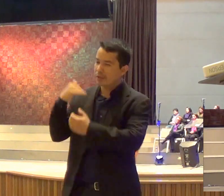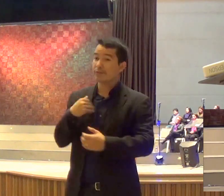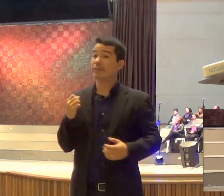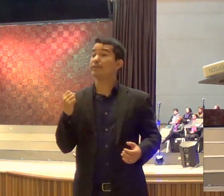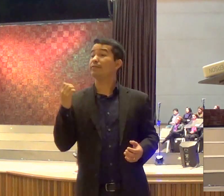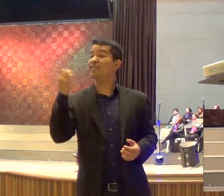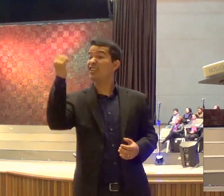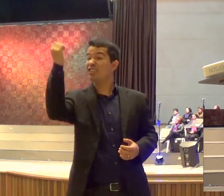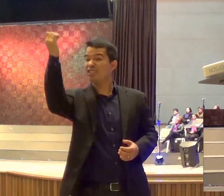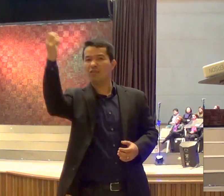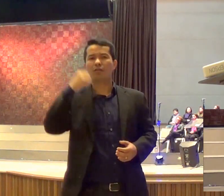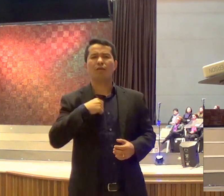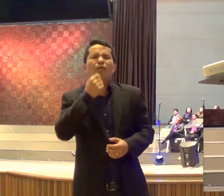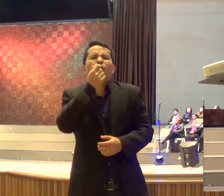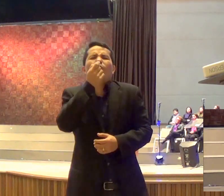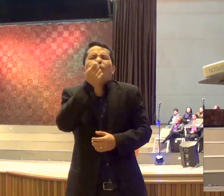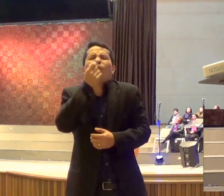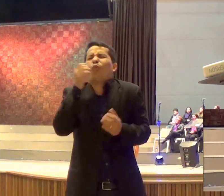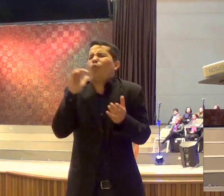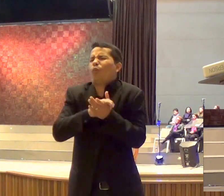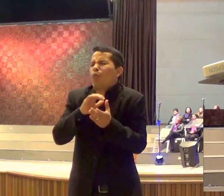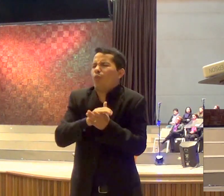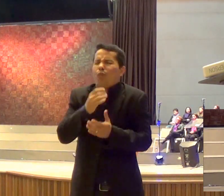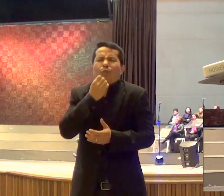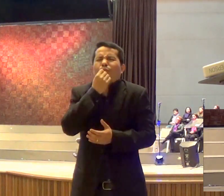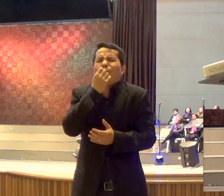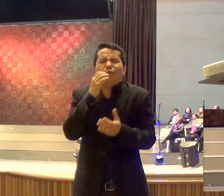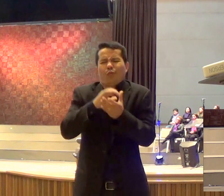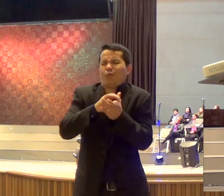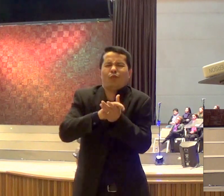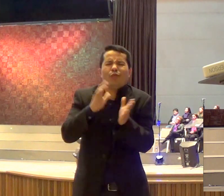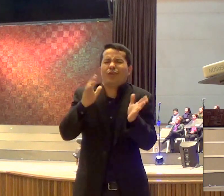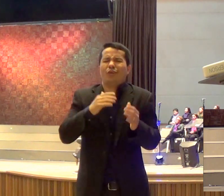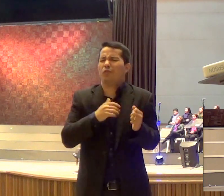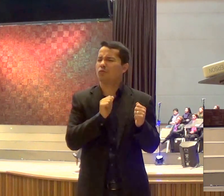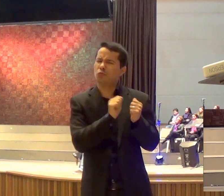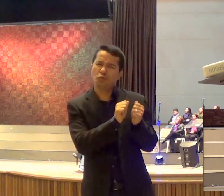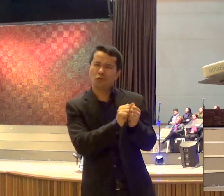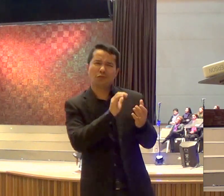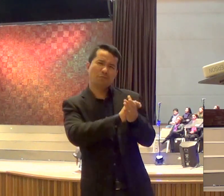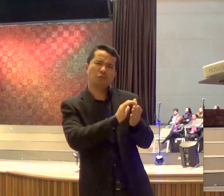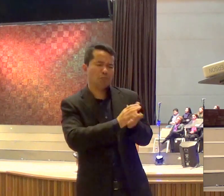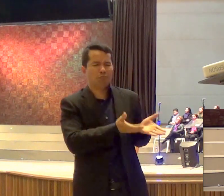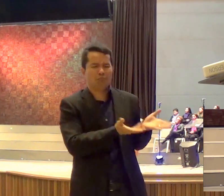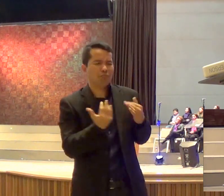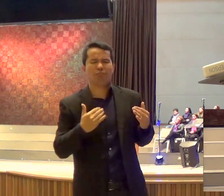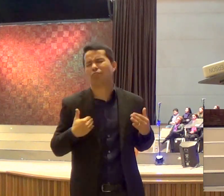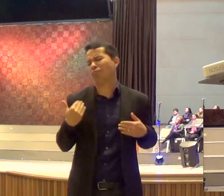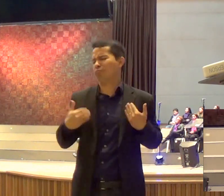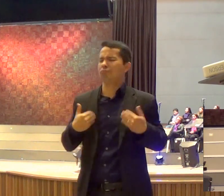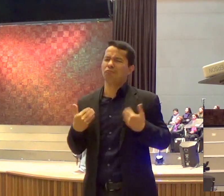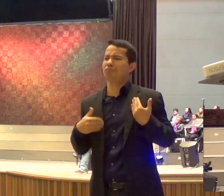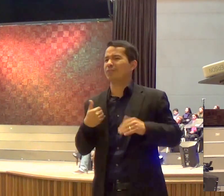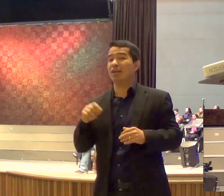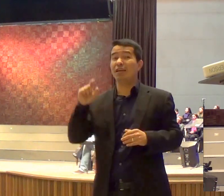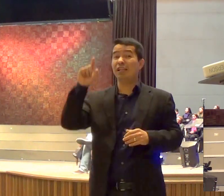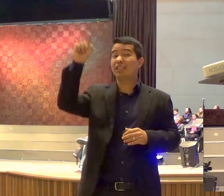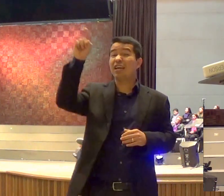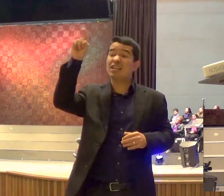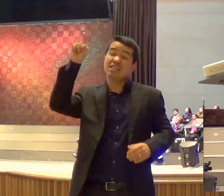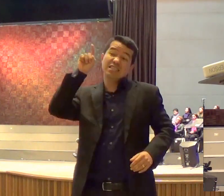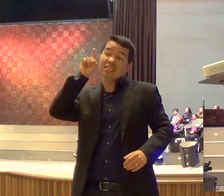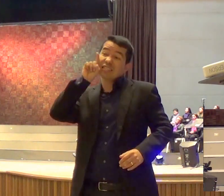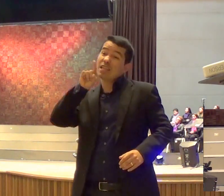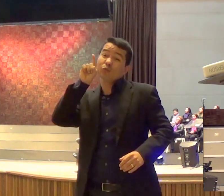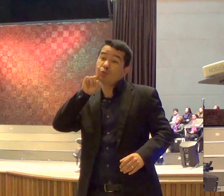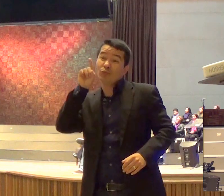Ainda era recém casado casado de novo e ele querem fomos a um culto a gente tava ali na Flórida e